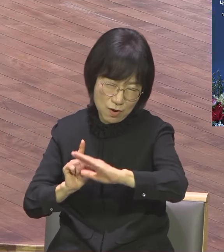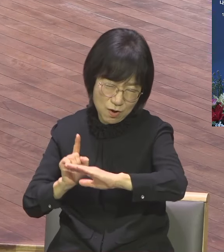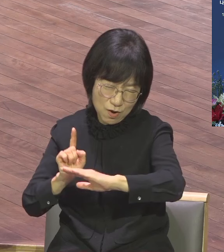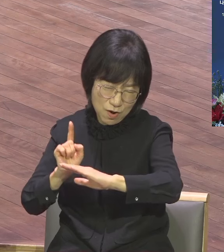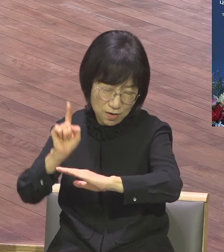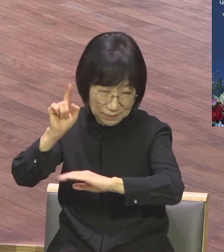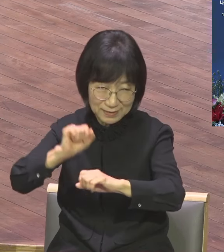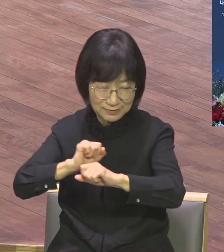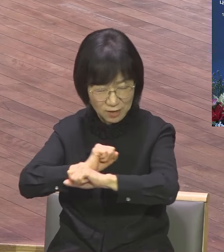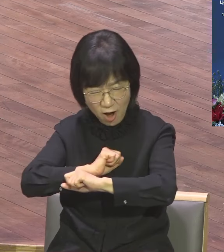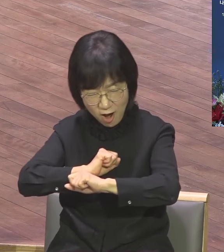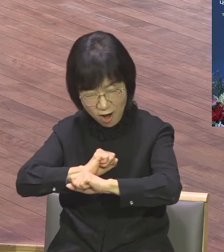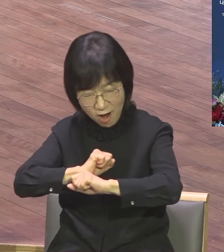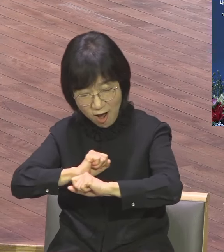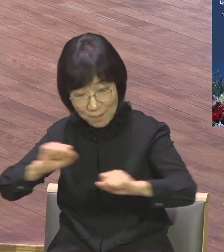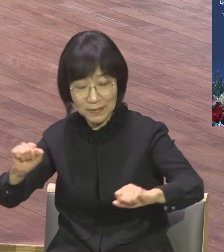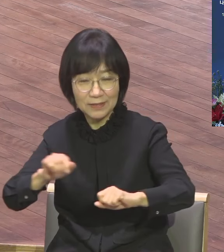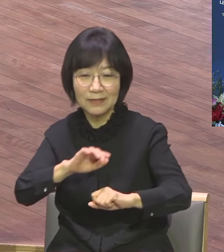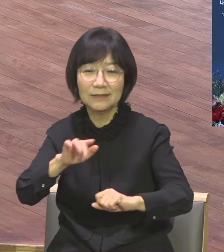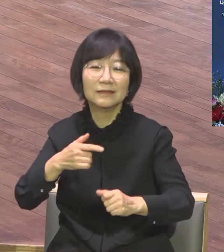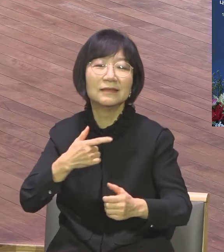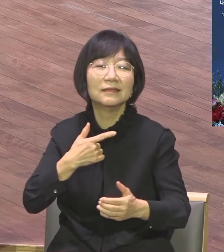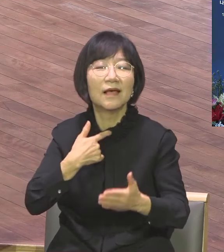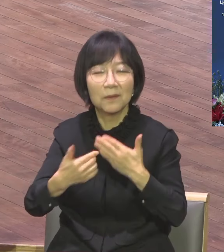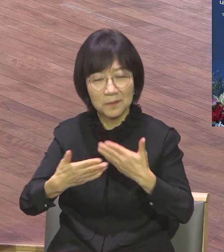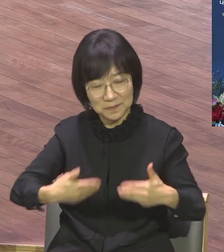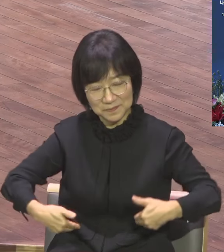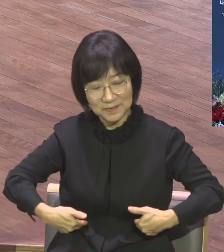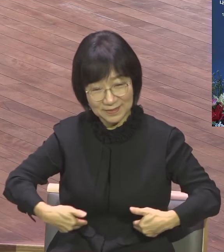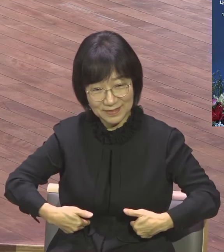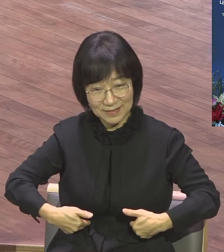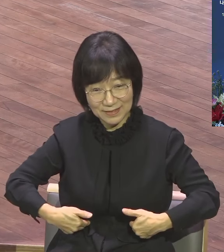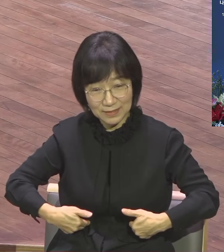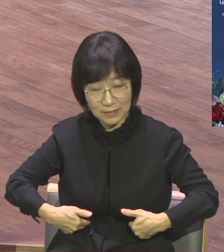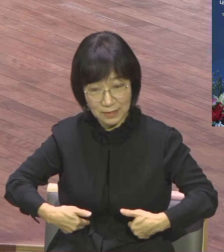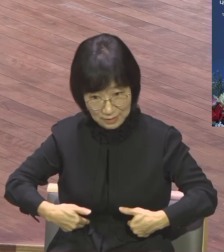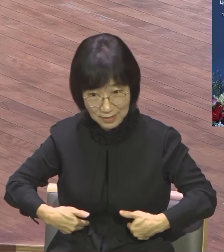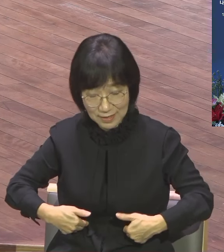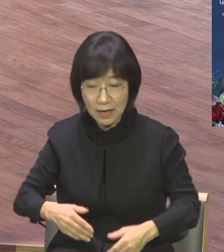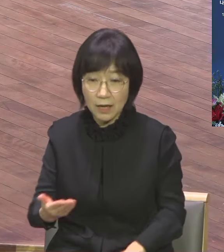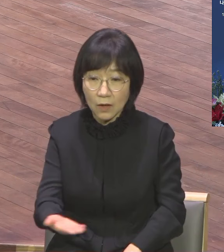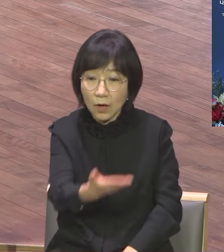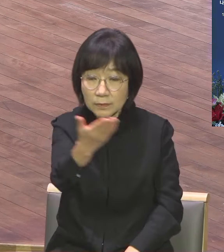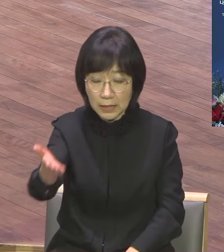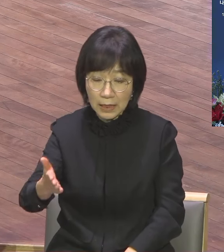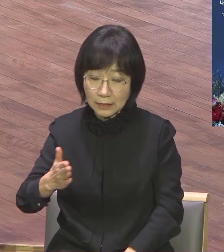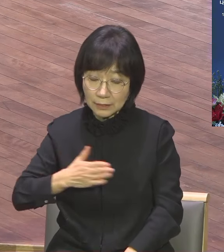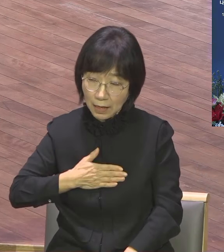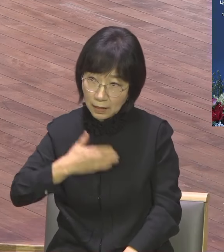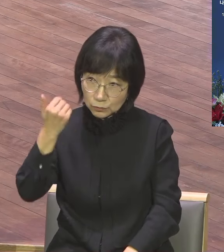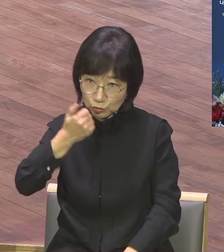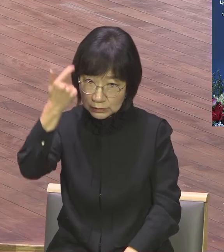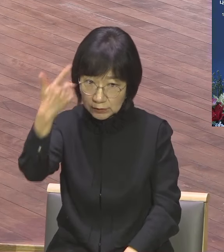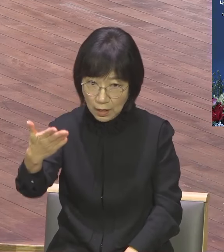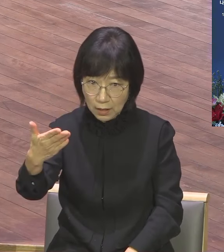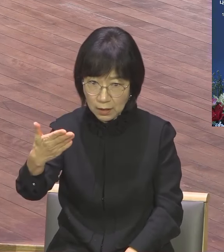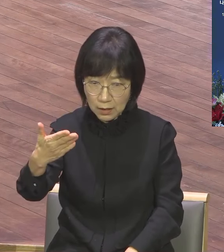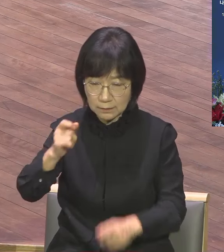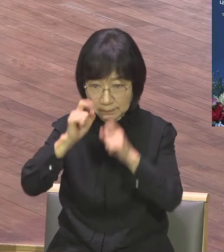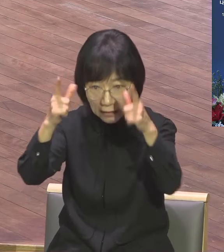되는데 무엇보다도 여러분이 영적 정체성을 분명히 해야 됩니다. 사단이 지금 밀가루 갖고 놀아요.